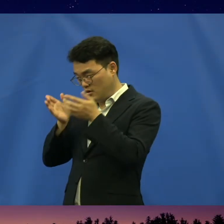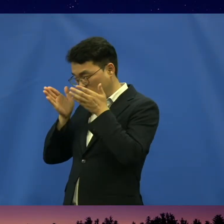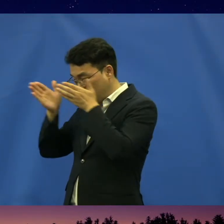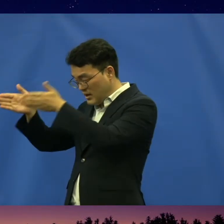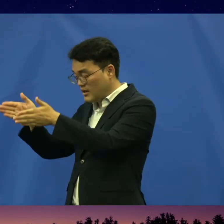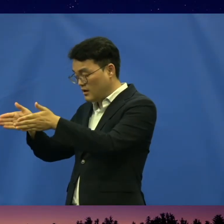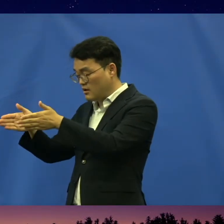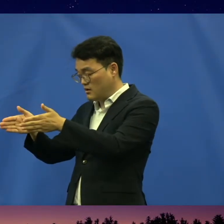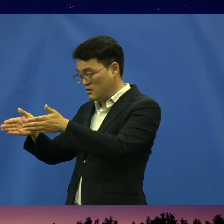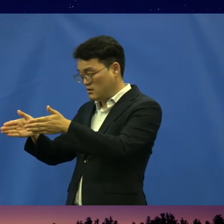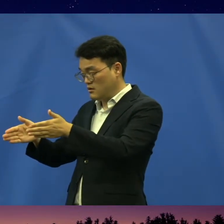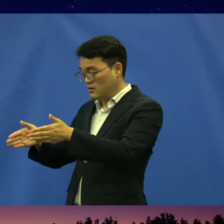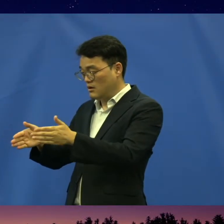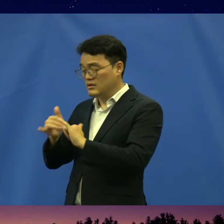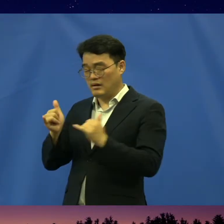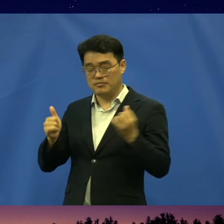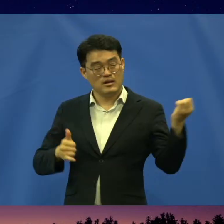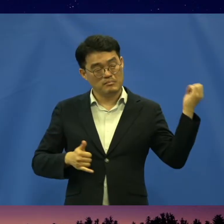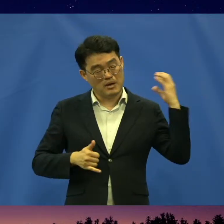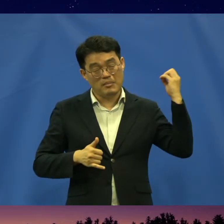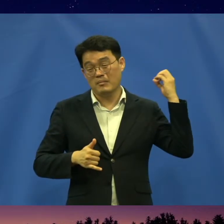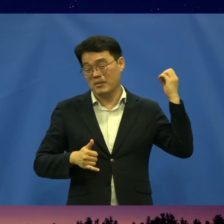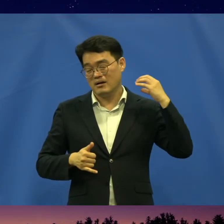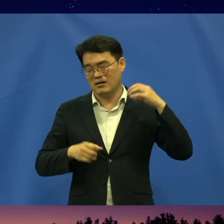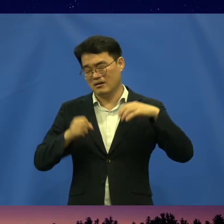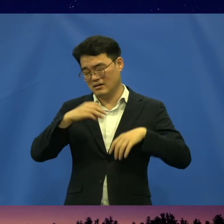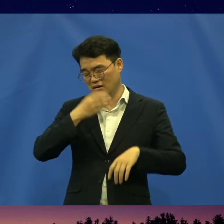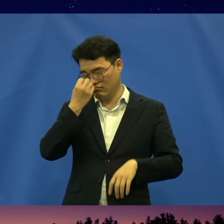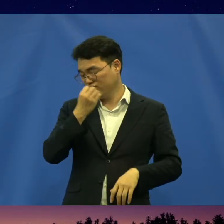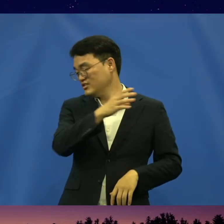사람들의 말은 그냥 하고 싶은 대로 하는 거예요.